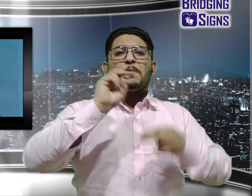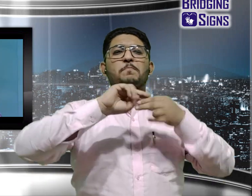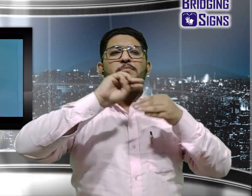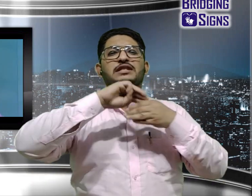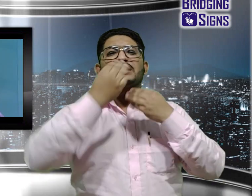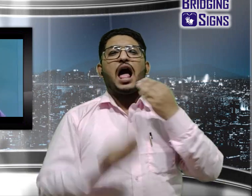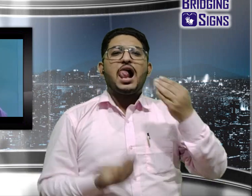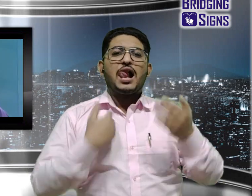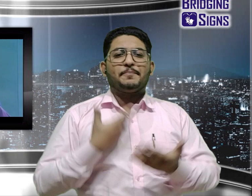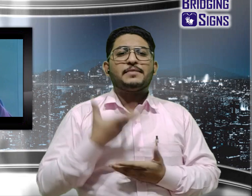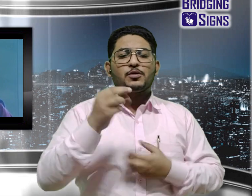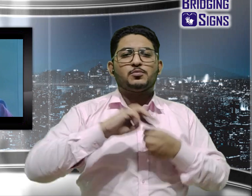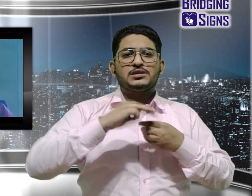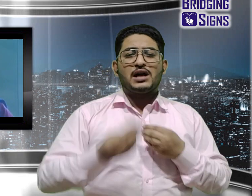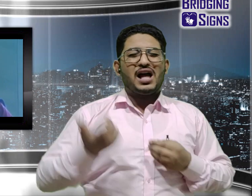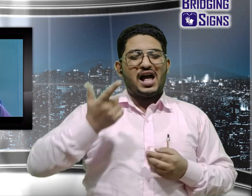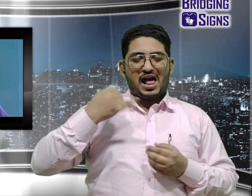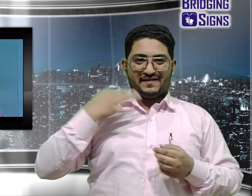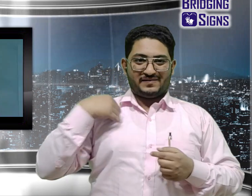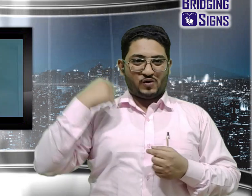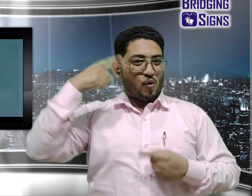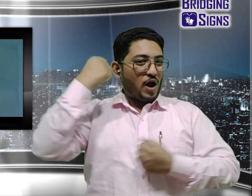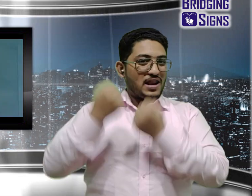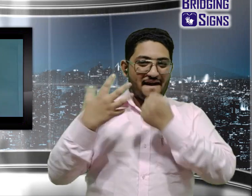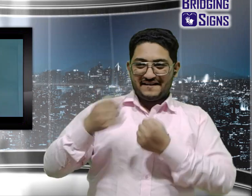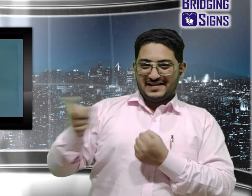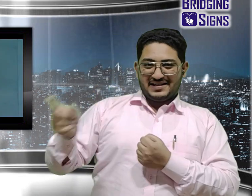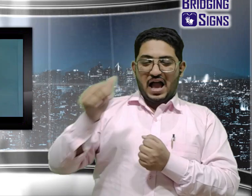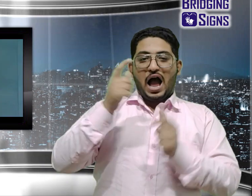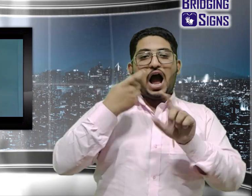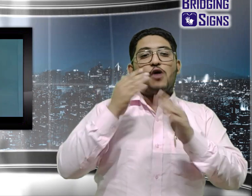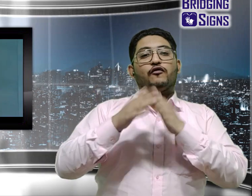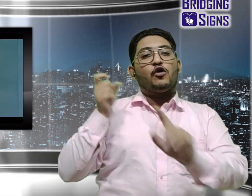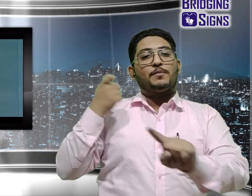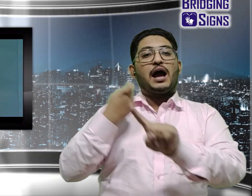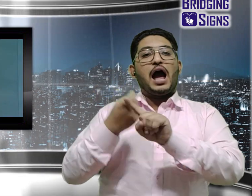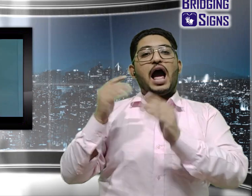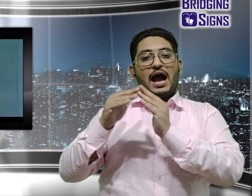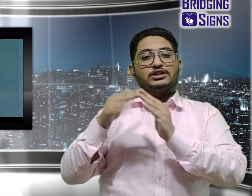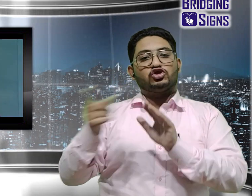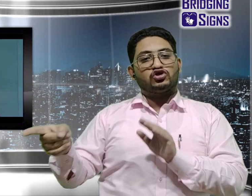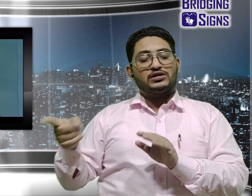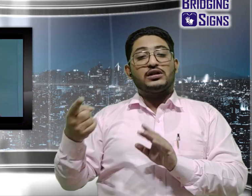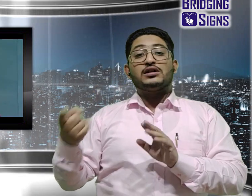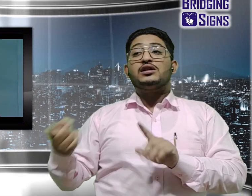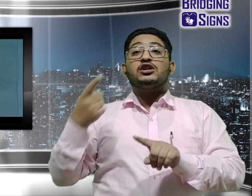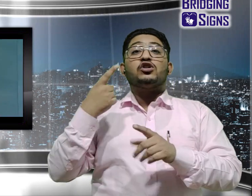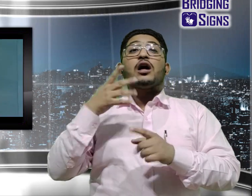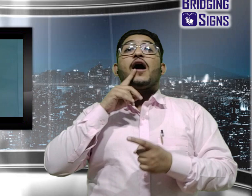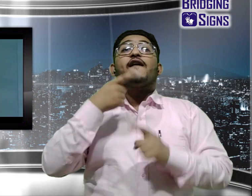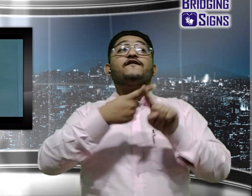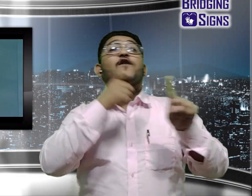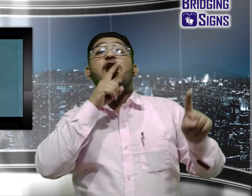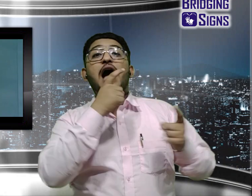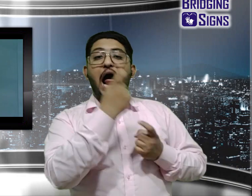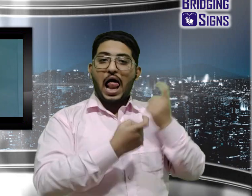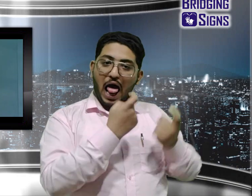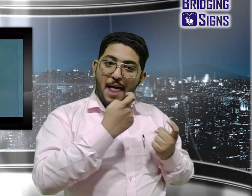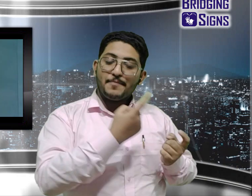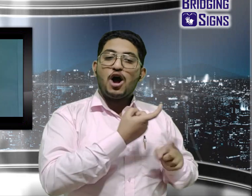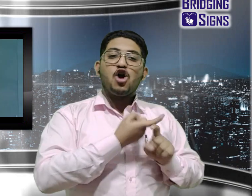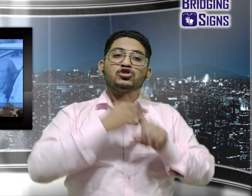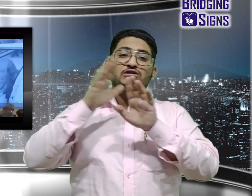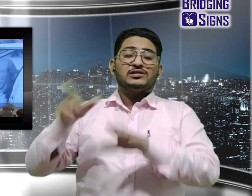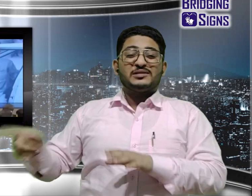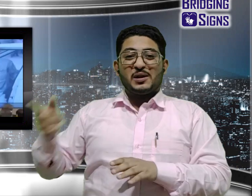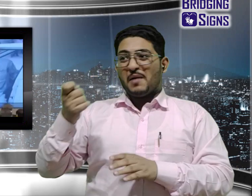एग्जांपल देती हूँ कि मेरा ड्राइवर है अब्बास जो कराची में रहता है, रहीम यार खान से उसका ताल्लुक है।